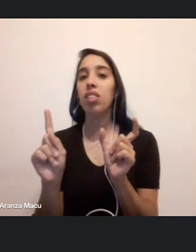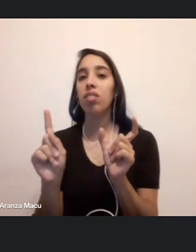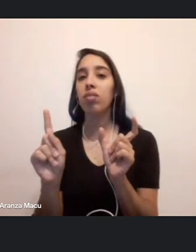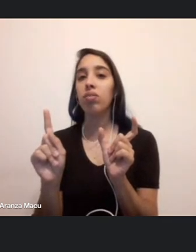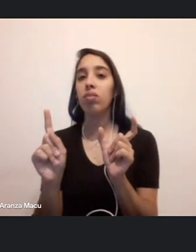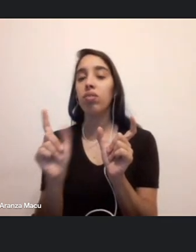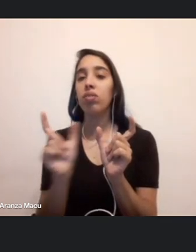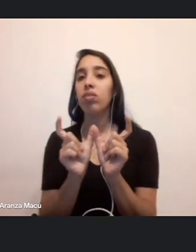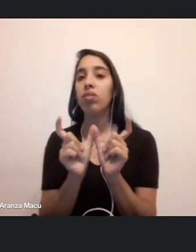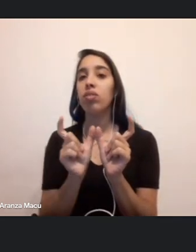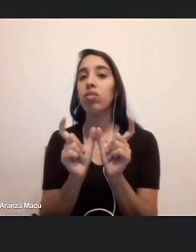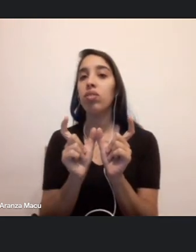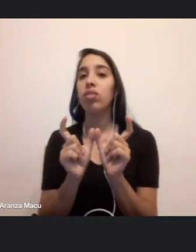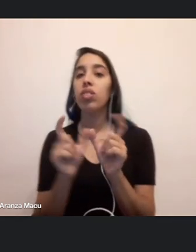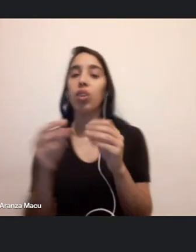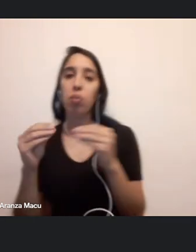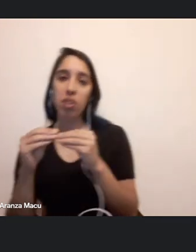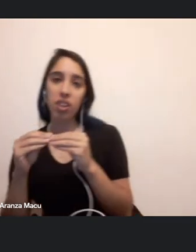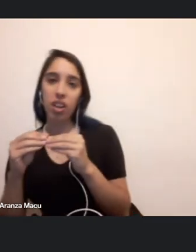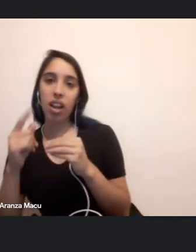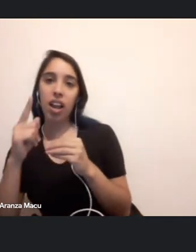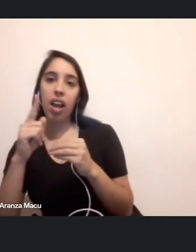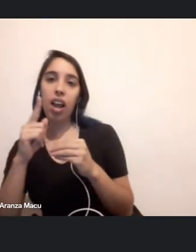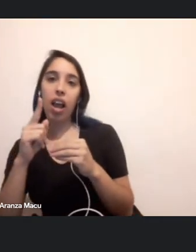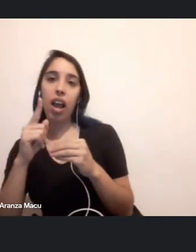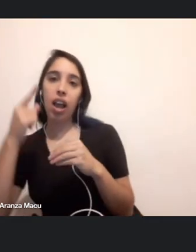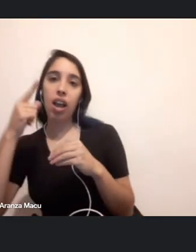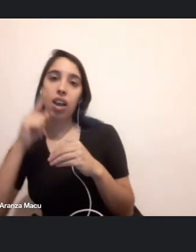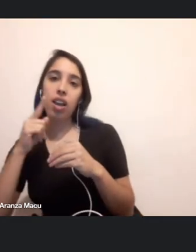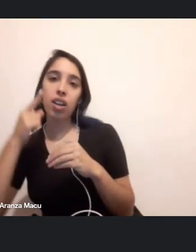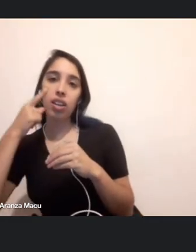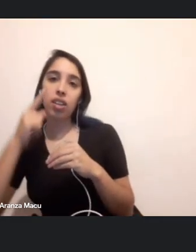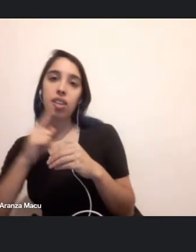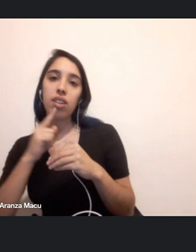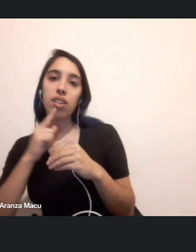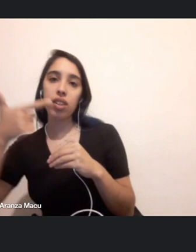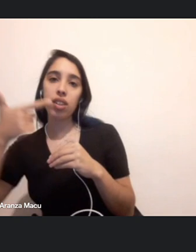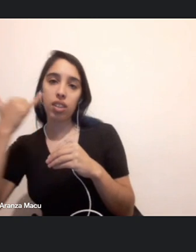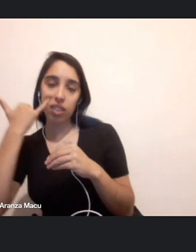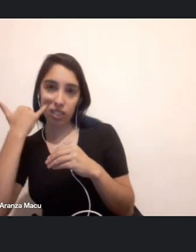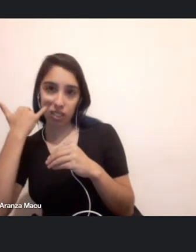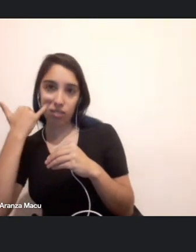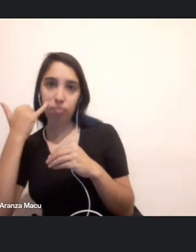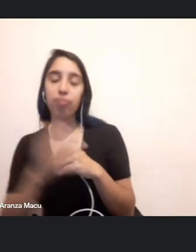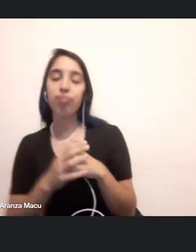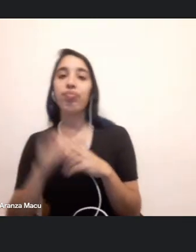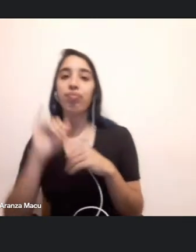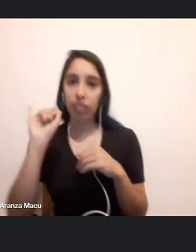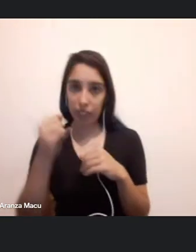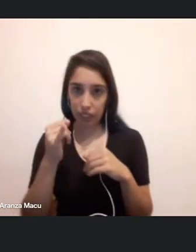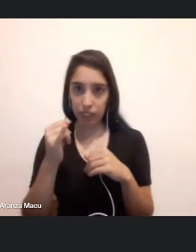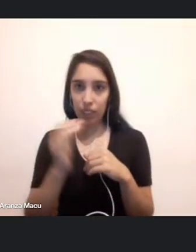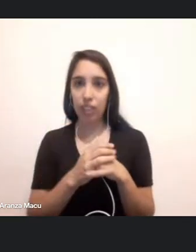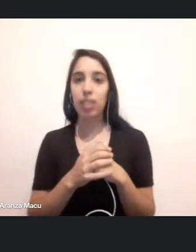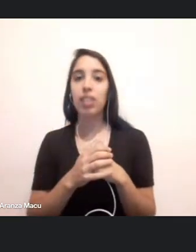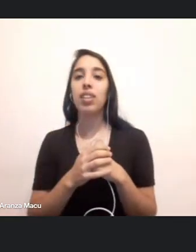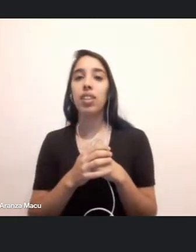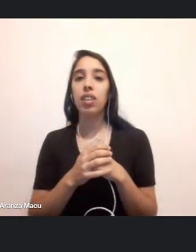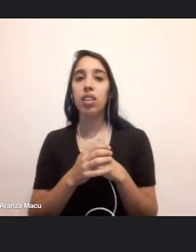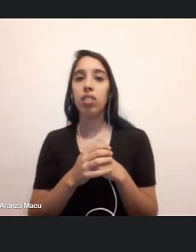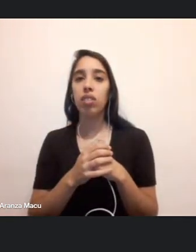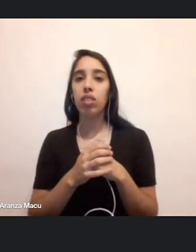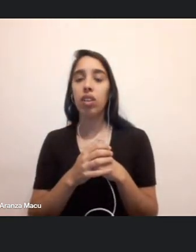Iti. Iti, ¿sí? Que es muy común de sustantivo y que siempre, casi siempre es dad en